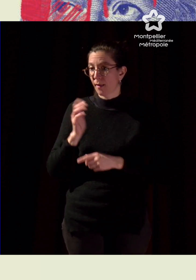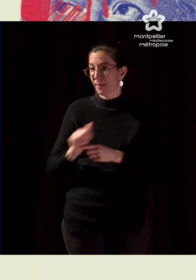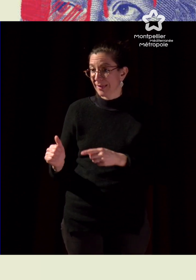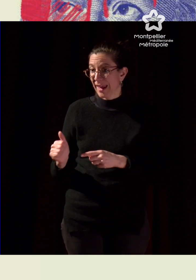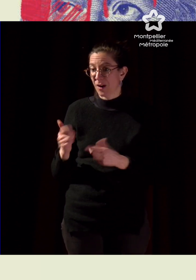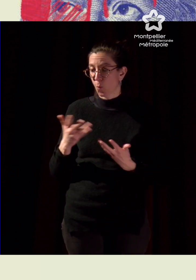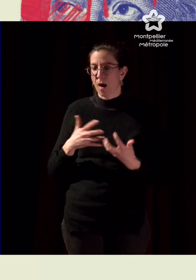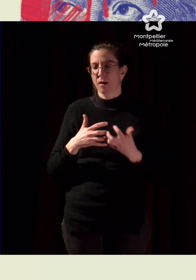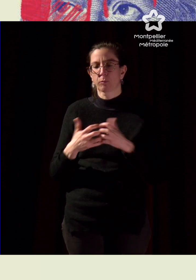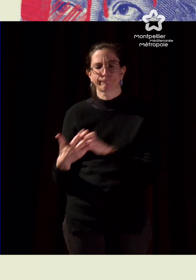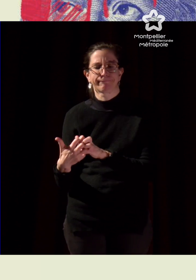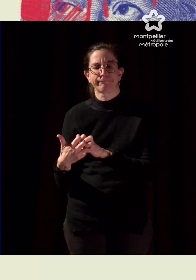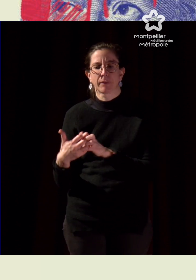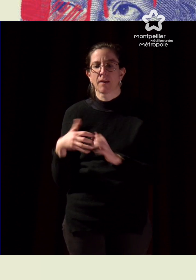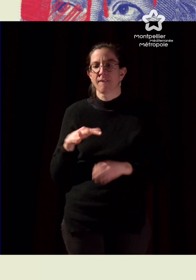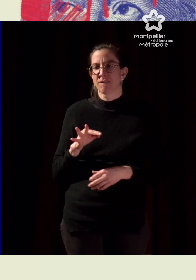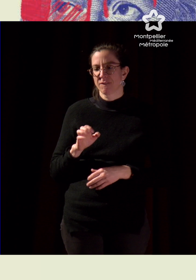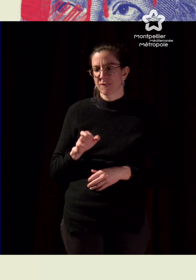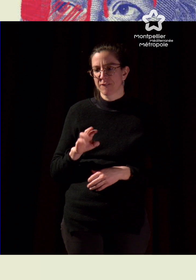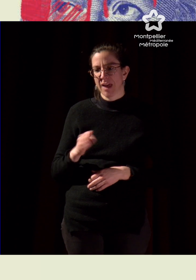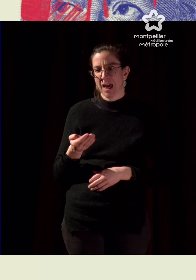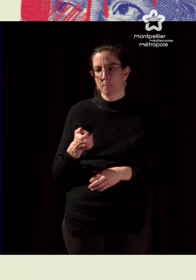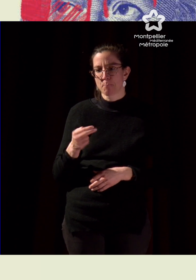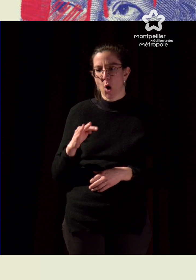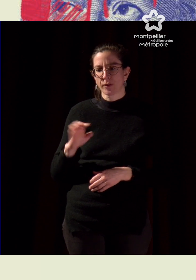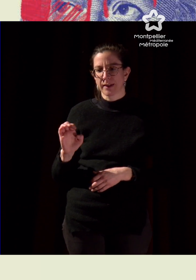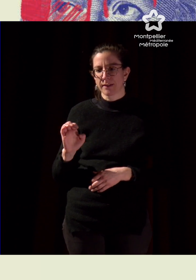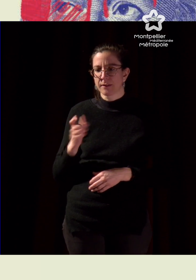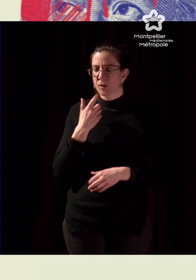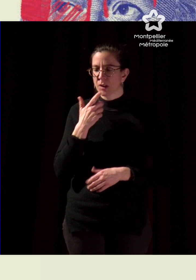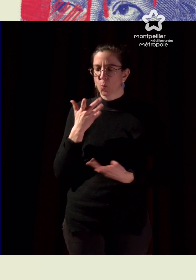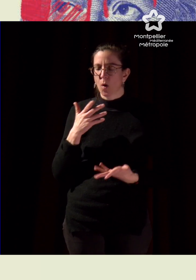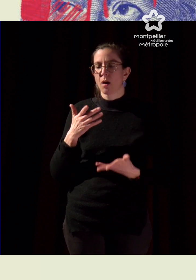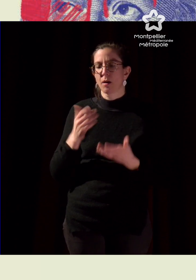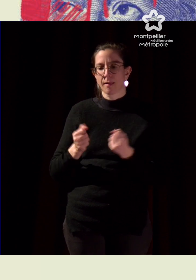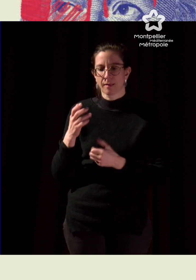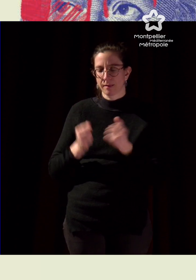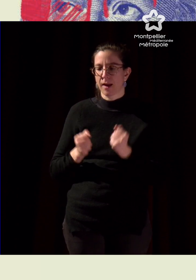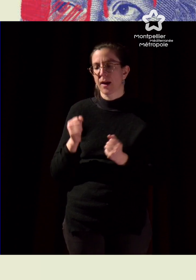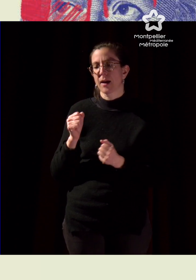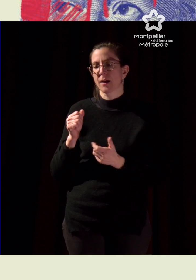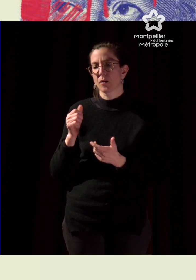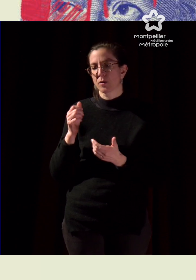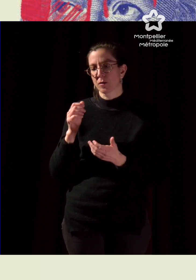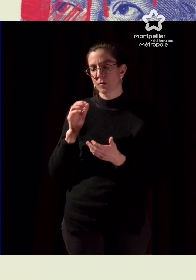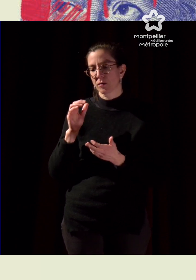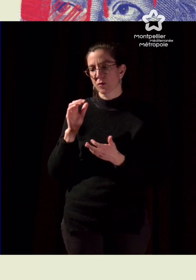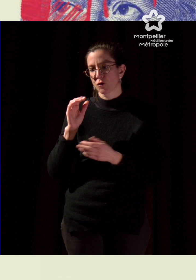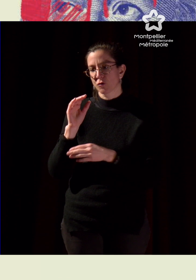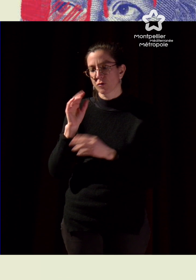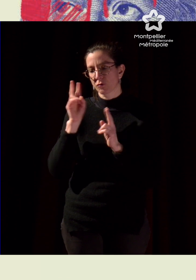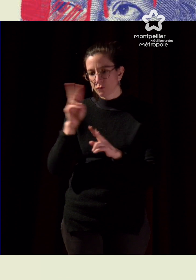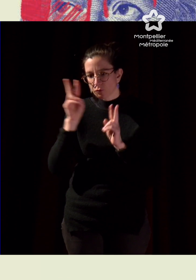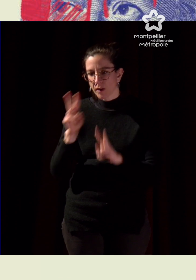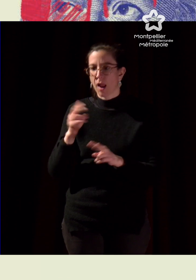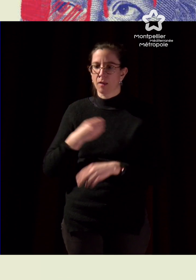beaucoup du lait qui est consommé, c'est du lait de chameau et du lait de jument et qui ont la particularité d'auto-fermenter très,